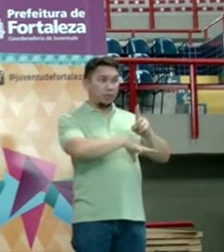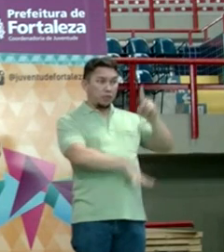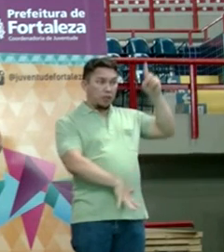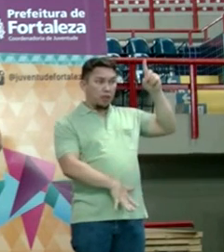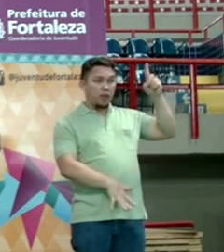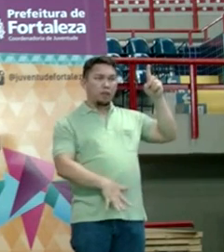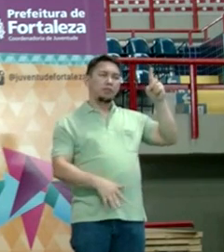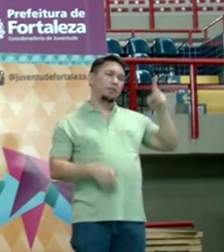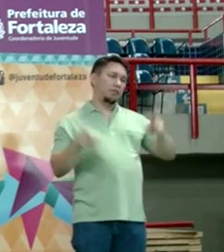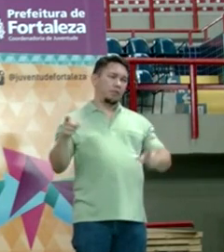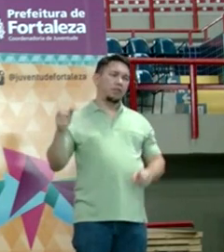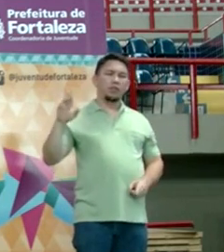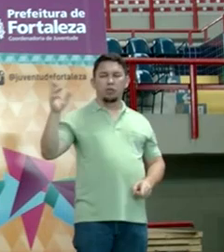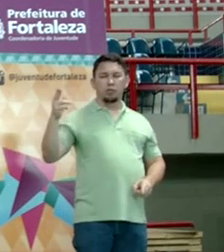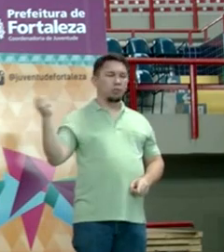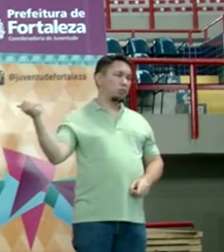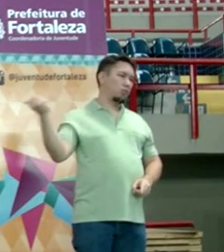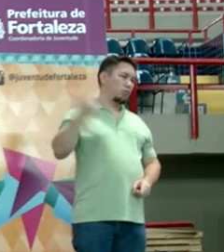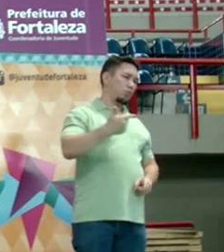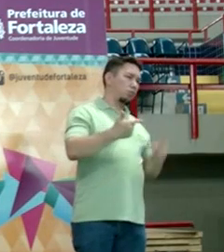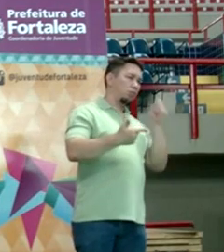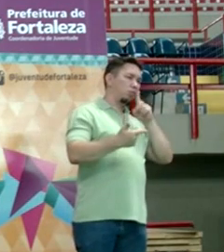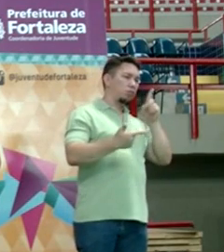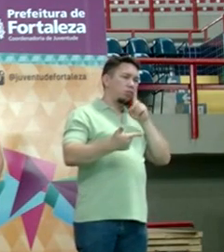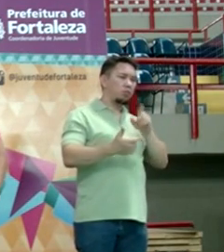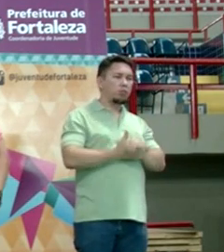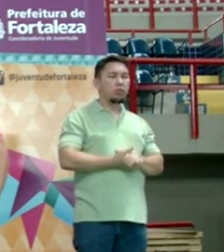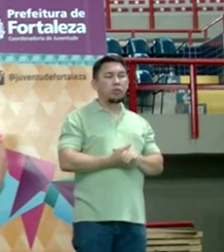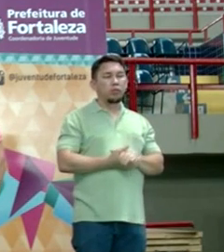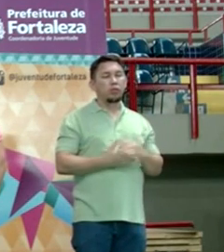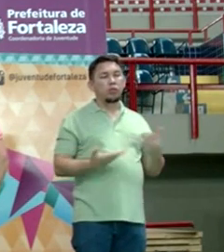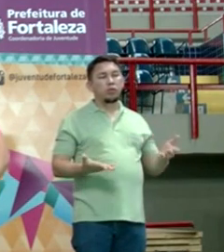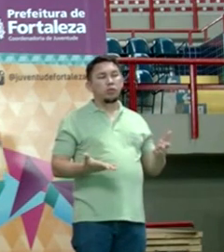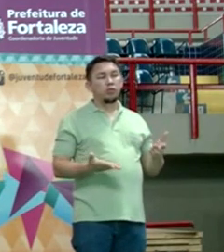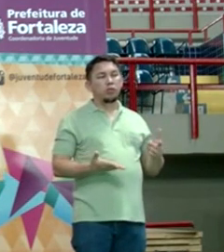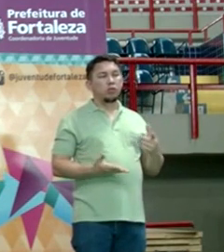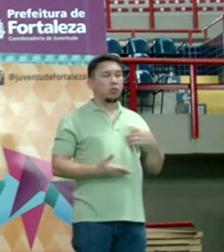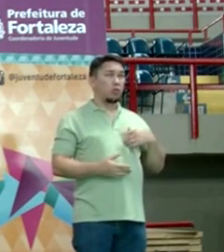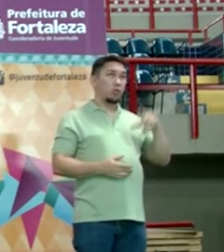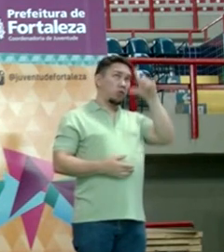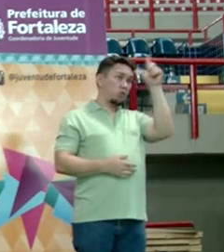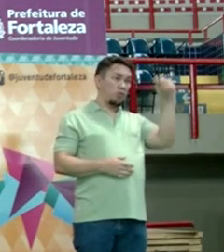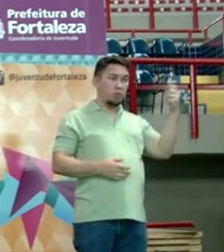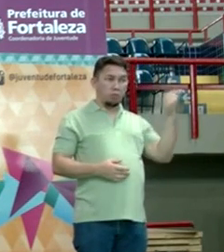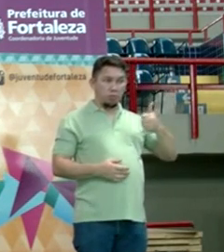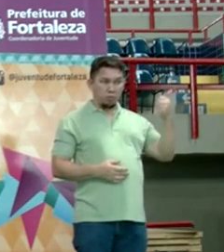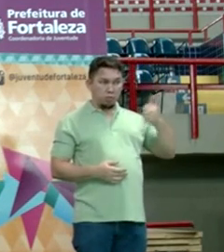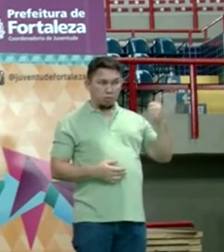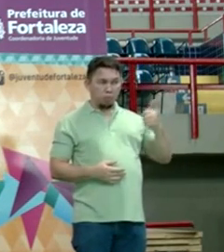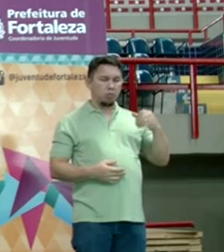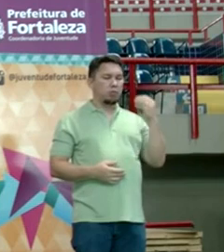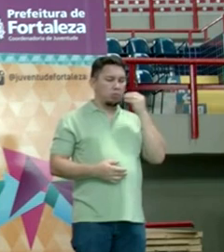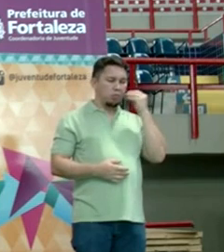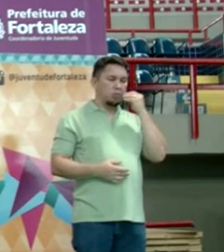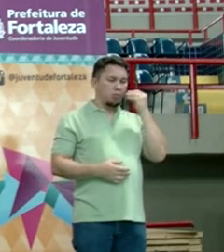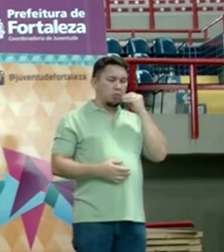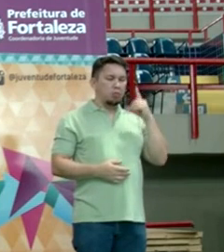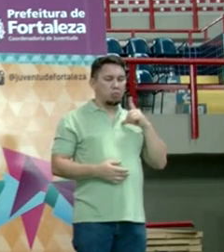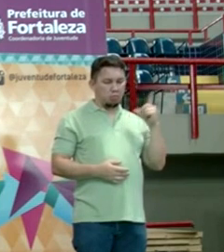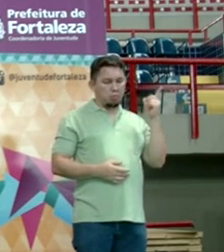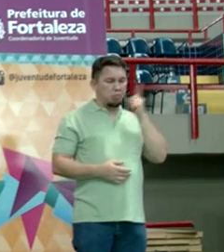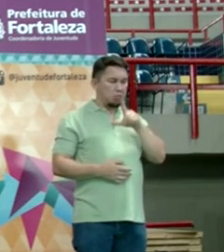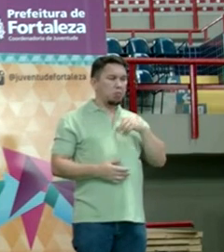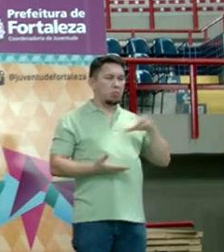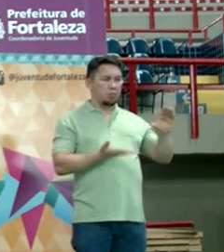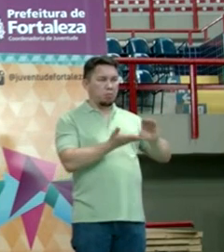está vencida pela União Soviética. Os americanos vão chegar na Lua. Qual é a vantagem de chegar na Lua? Quem chegar primeiro, prova que pode receber